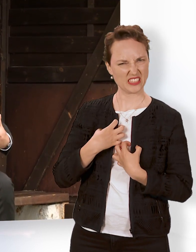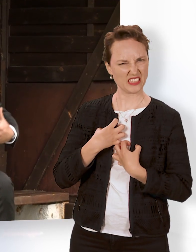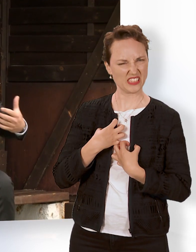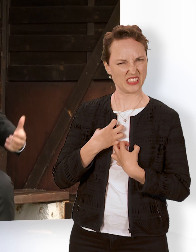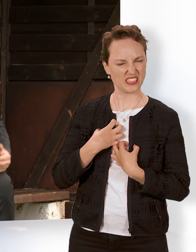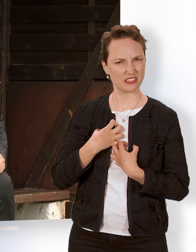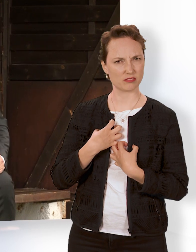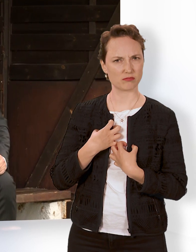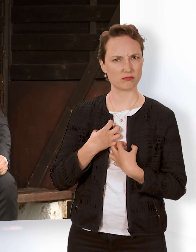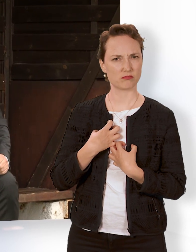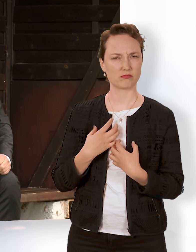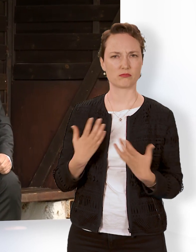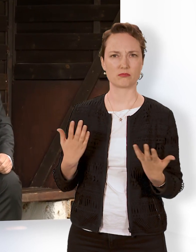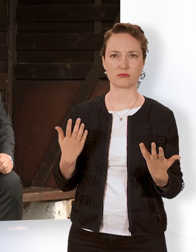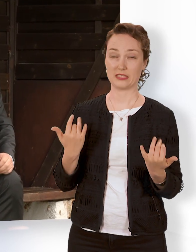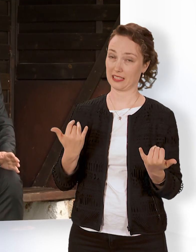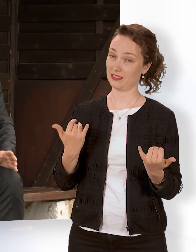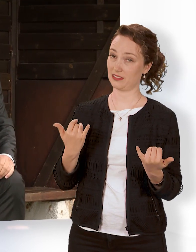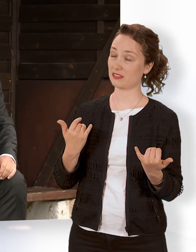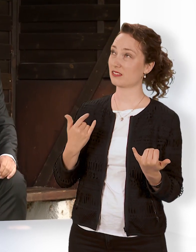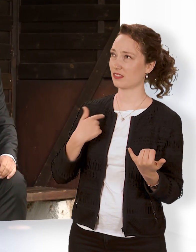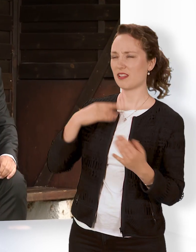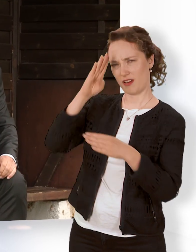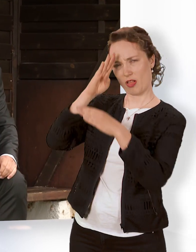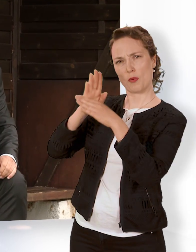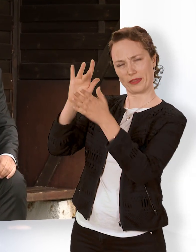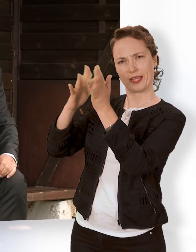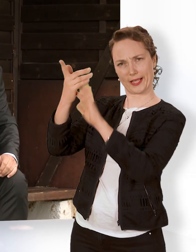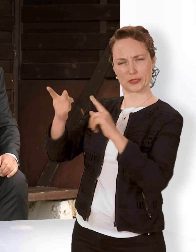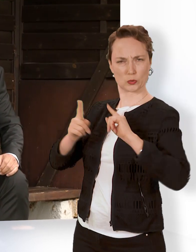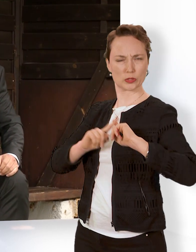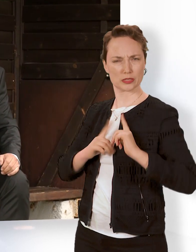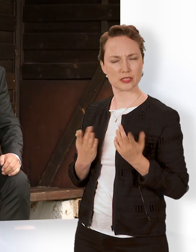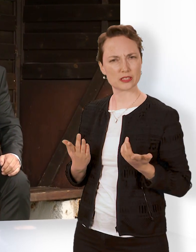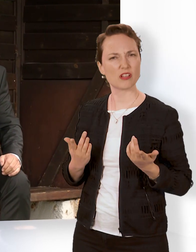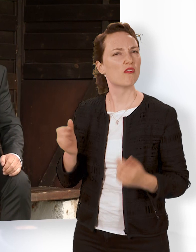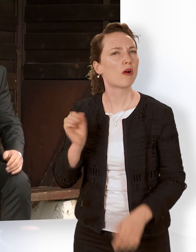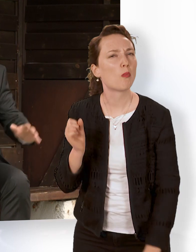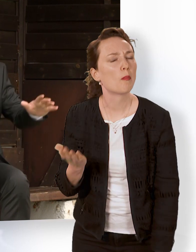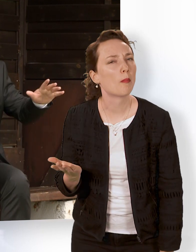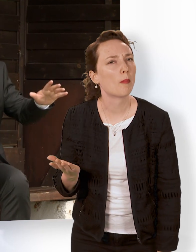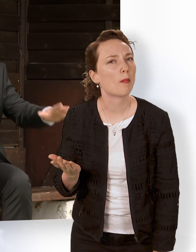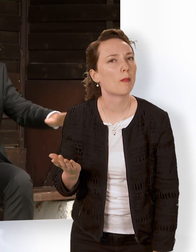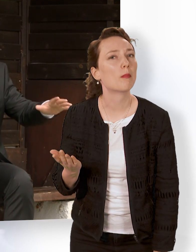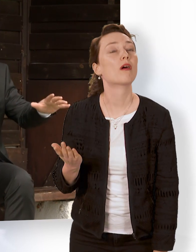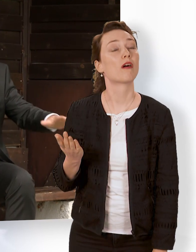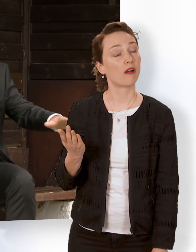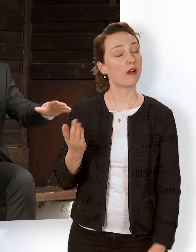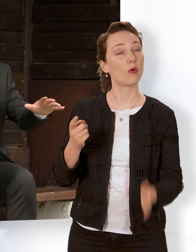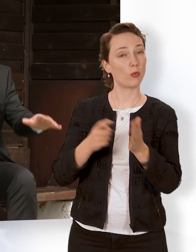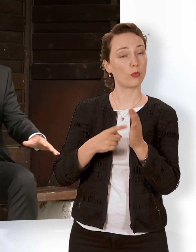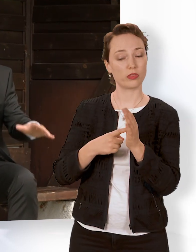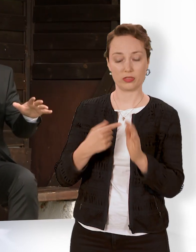Jetzt glaube ich an Jesus. Warum eigentlich? Unter anderem deshalb, weil mir von klein